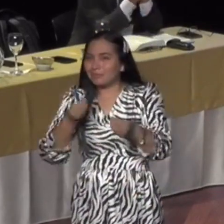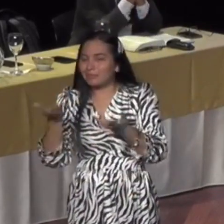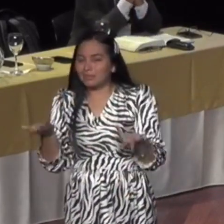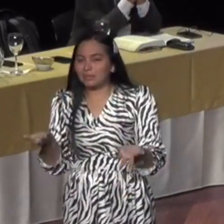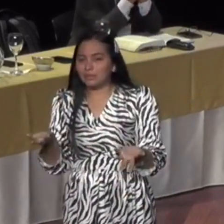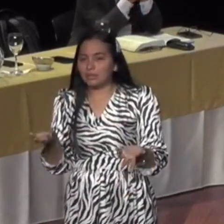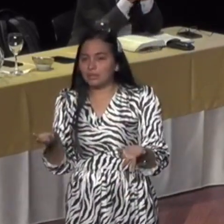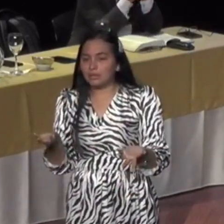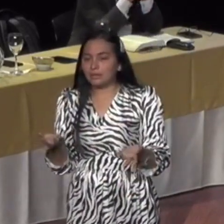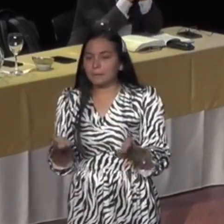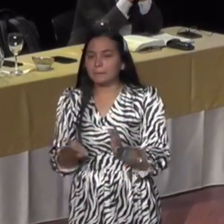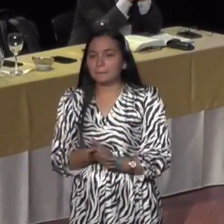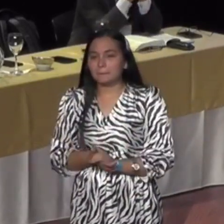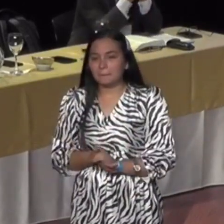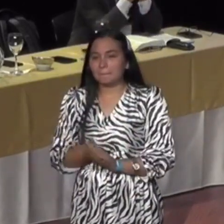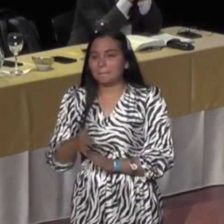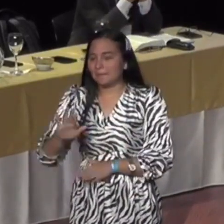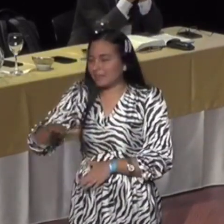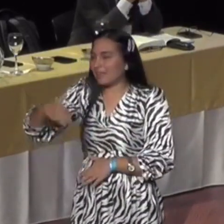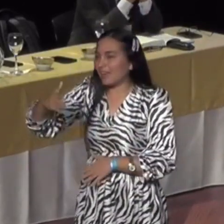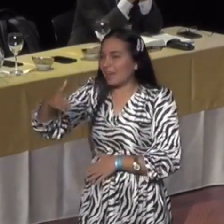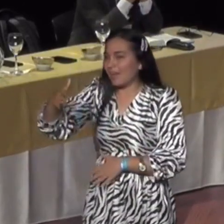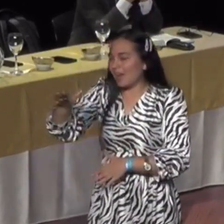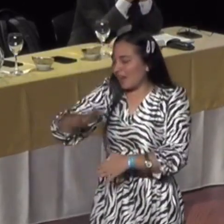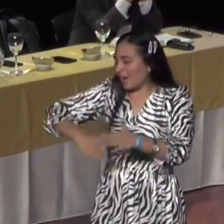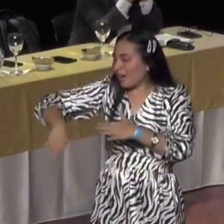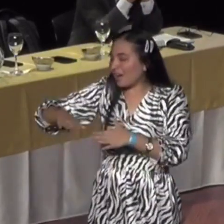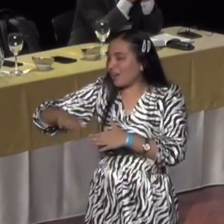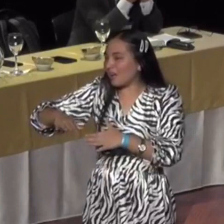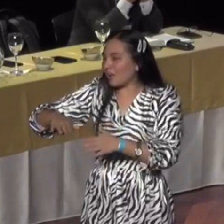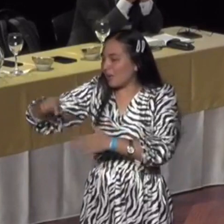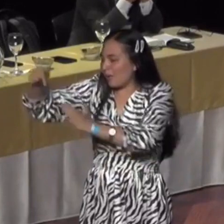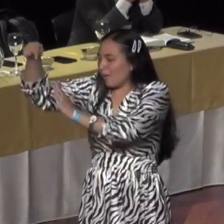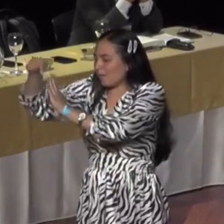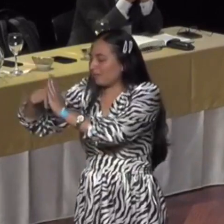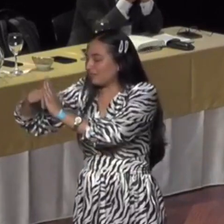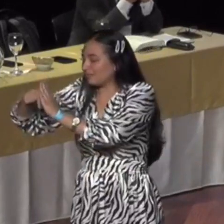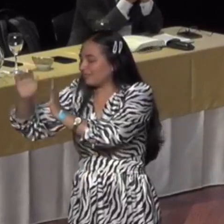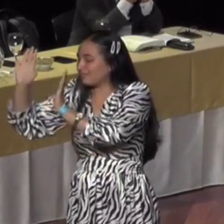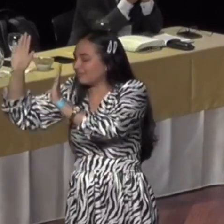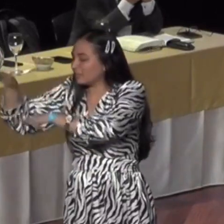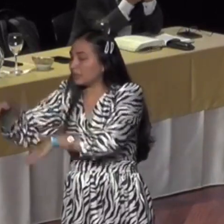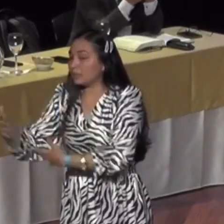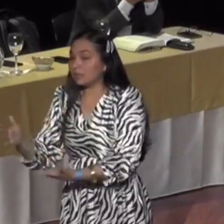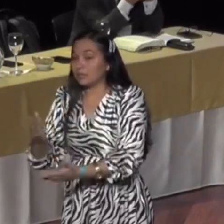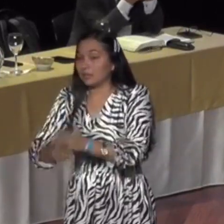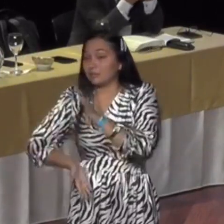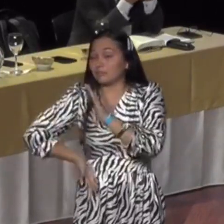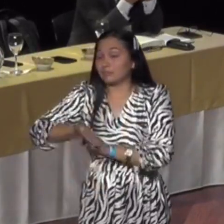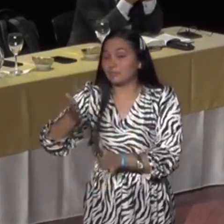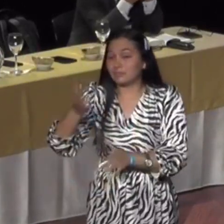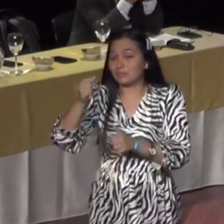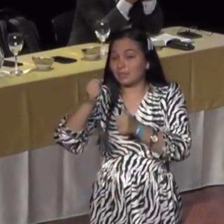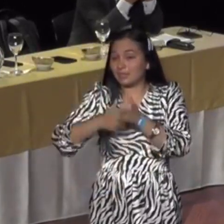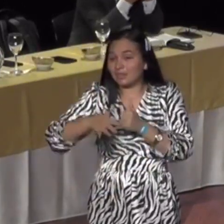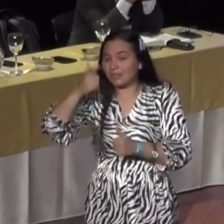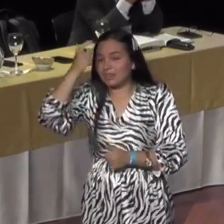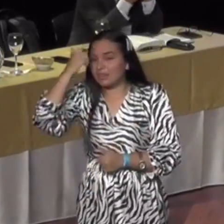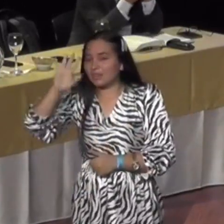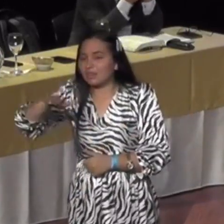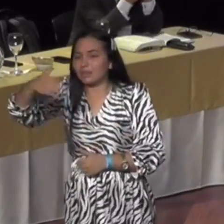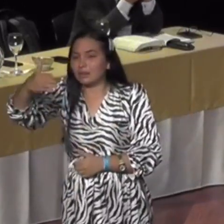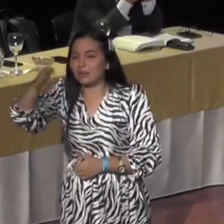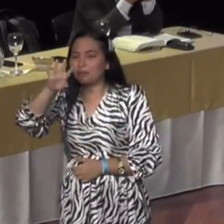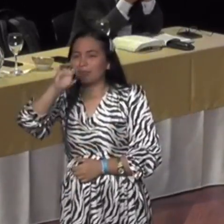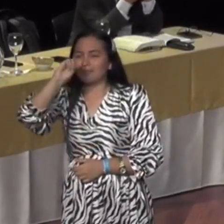Se fue a la tierra del nunca jamás. 40 años en bancarrota, 40 años